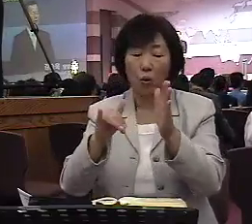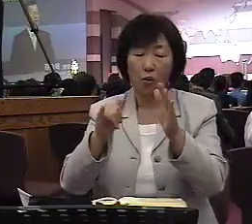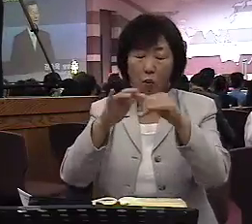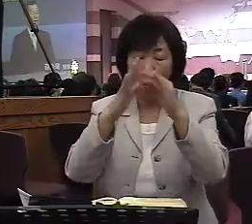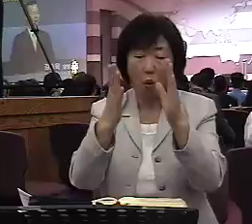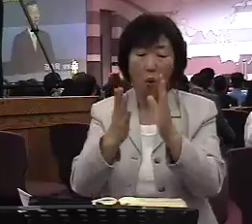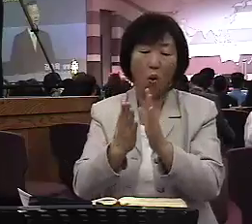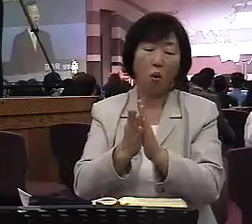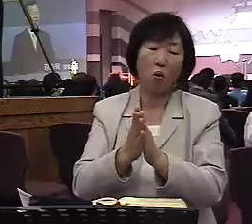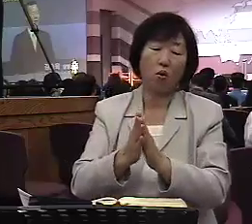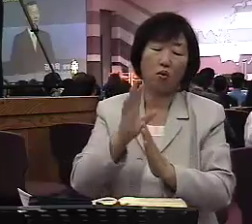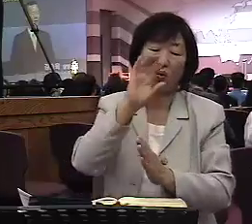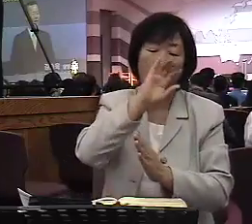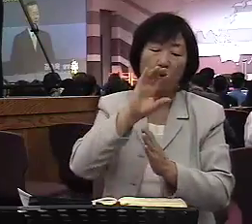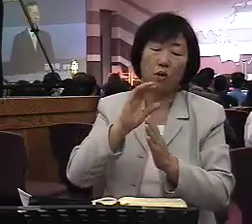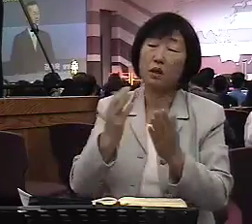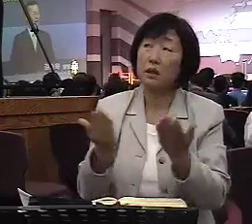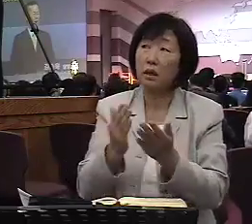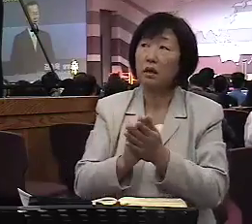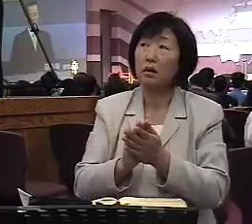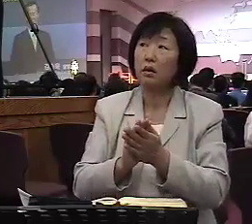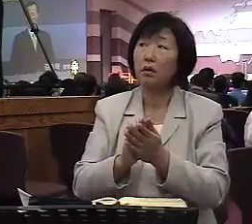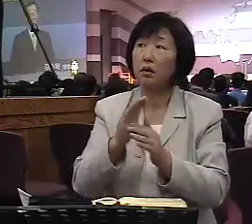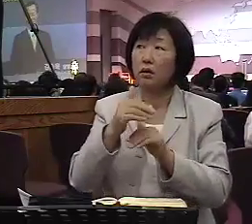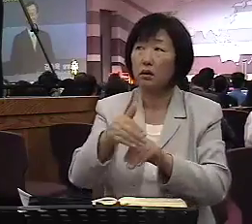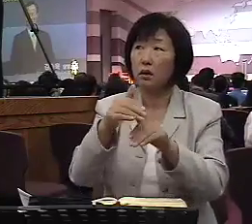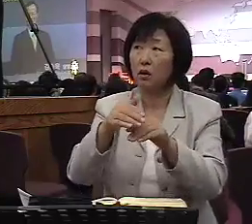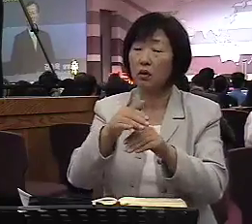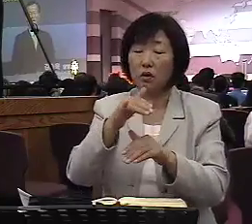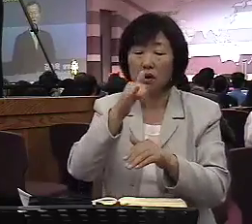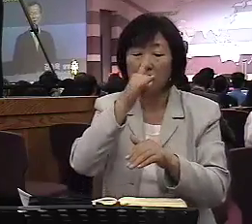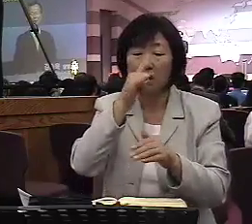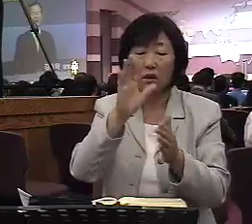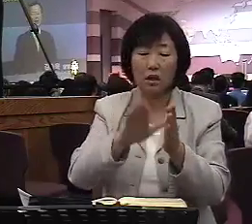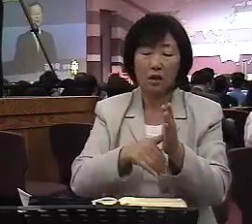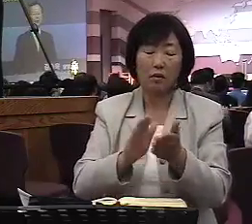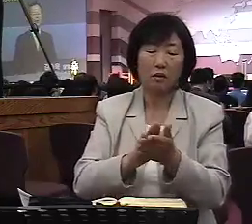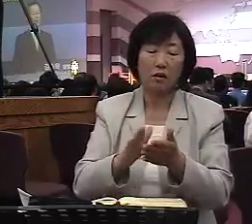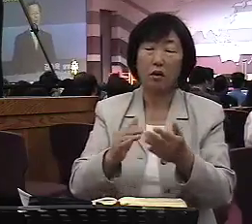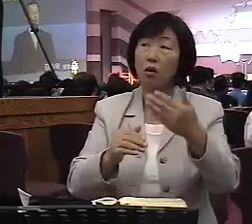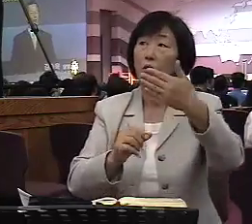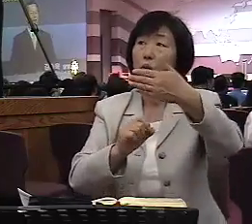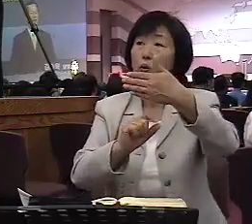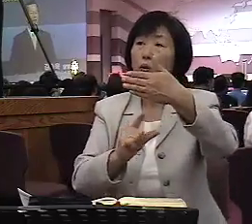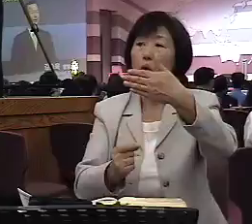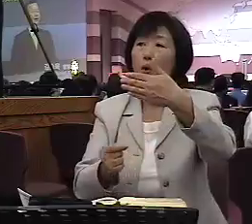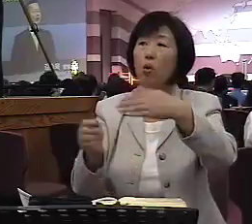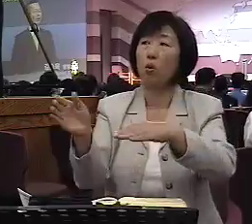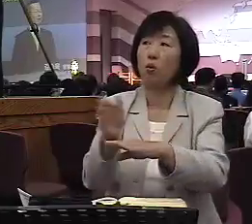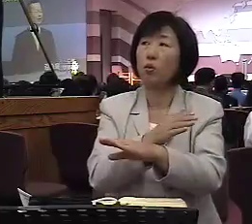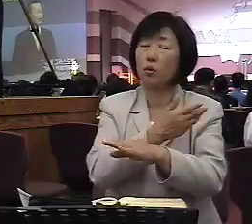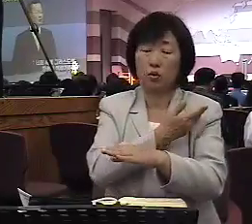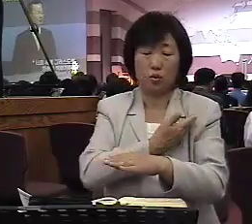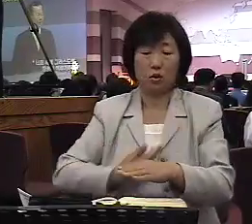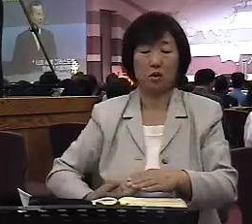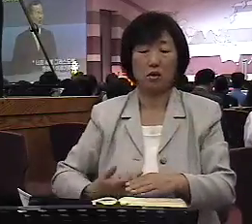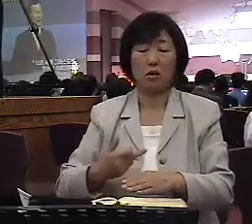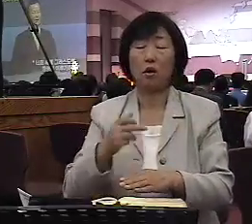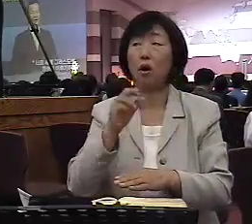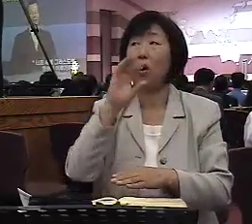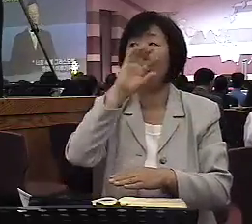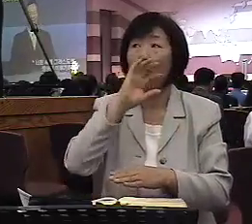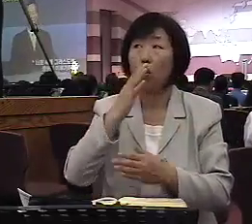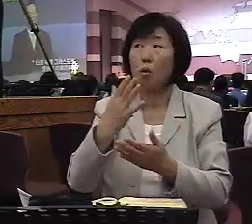이 훈련 사역을 향해 전진하고 있는 때입니다. 그래서 9월 달부터 새로 이제 제자 훈련 받으시는